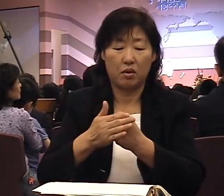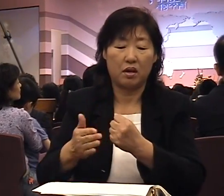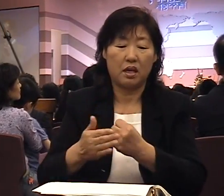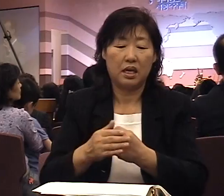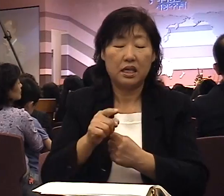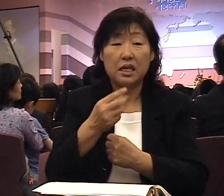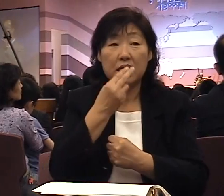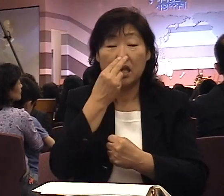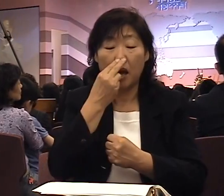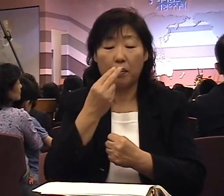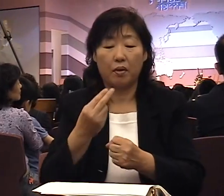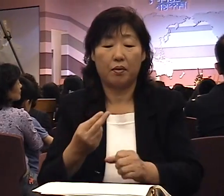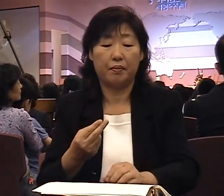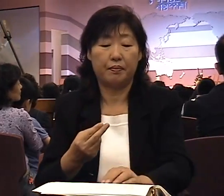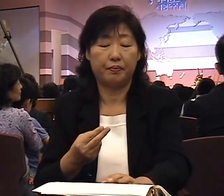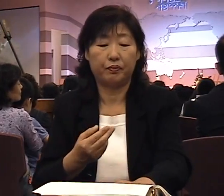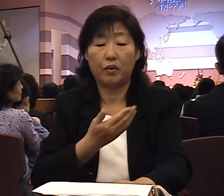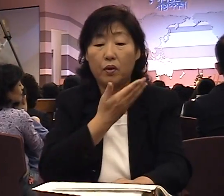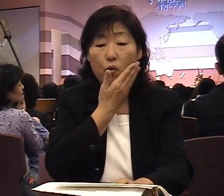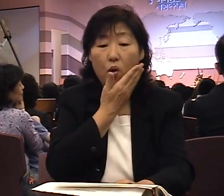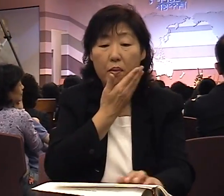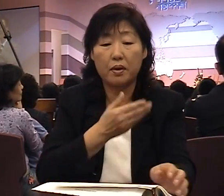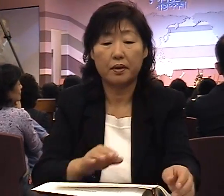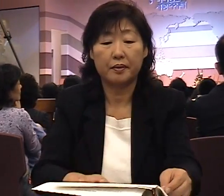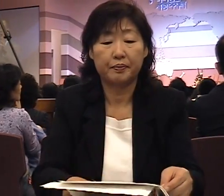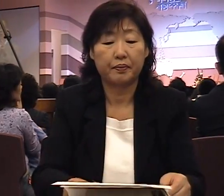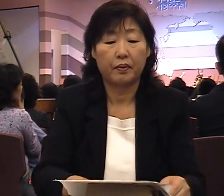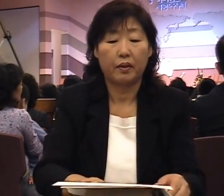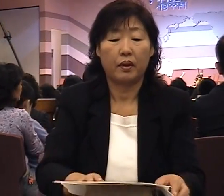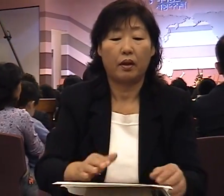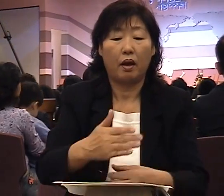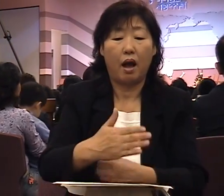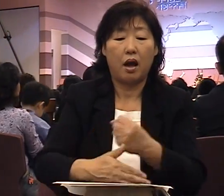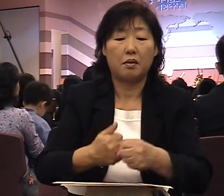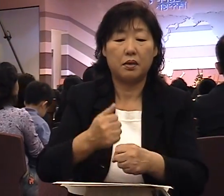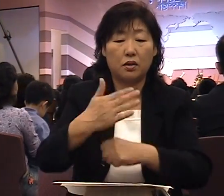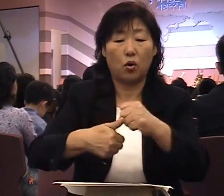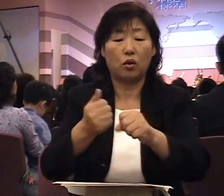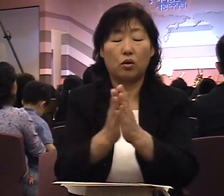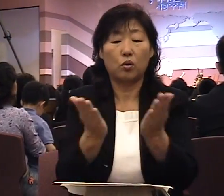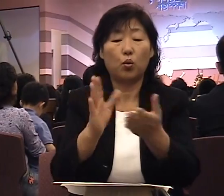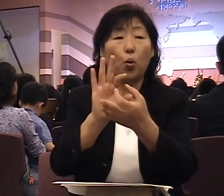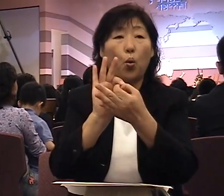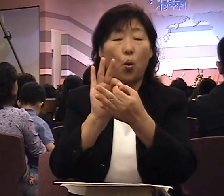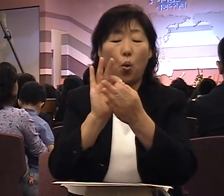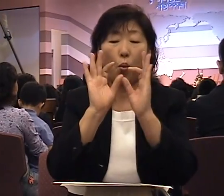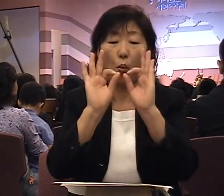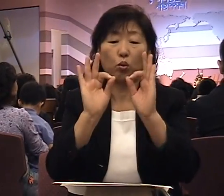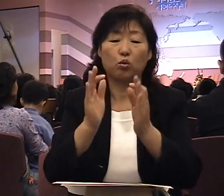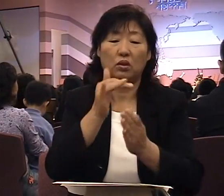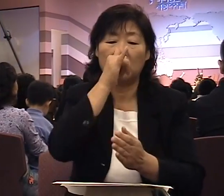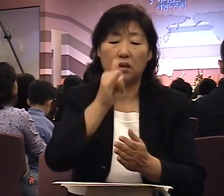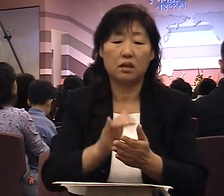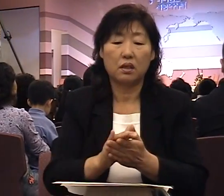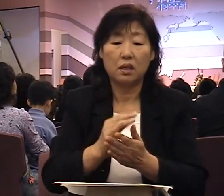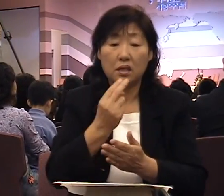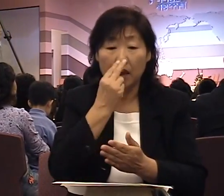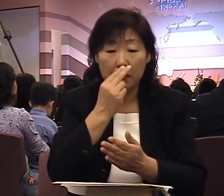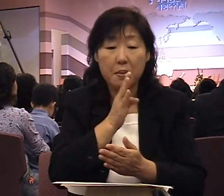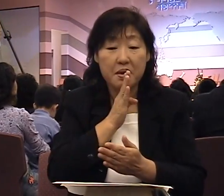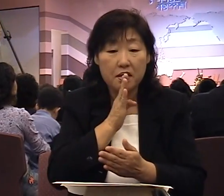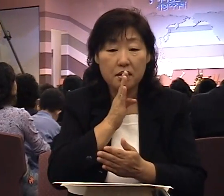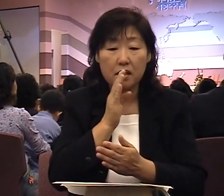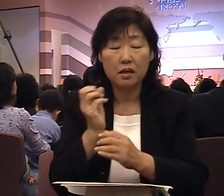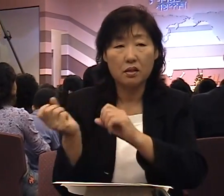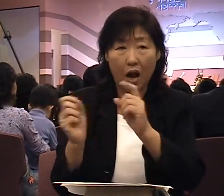이 생명의 귀함을 하나님이 성경을 통해 보여주십니다. 이 생명을 반드시 살려야